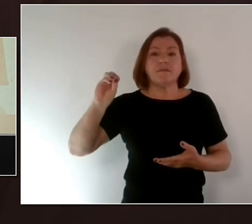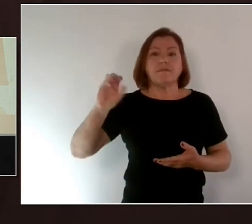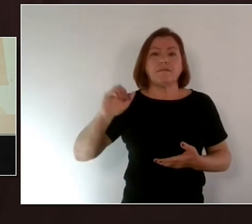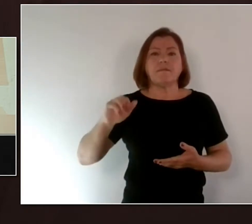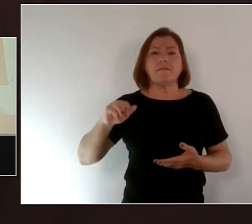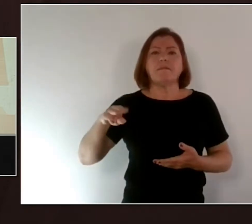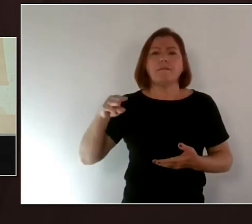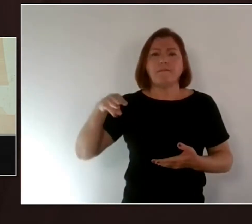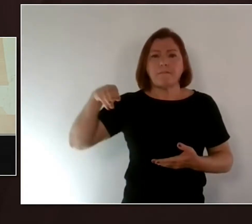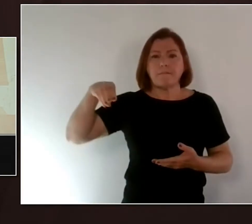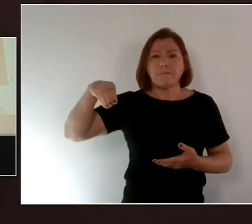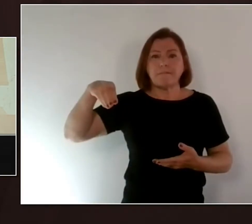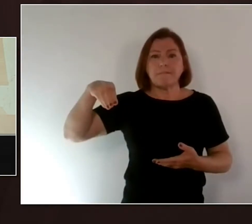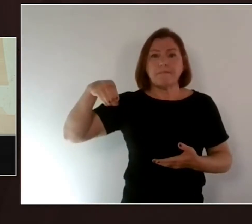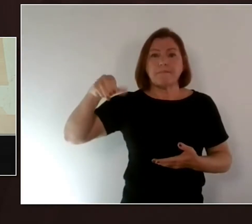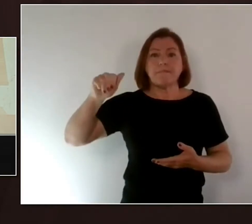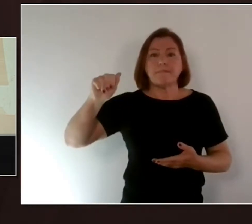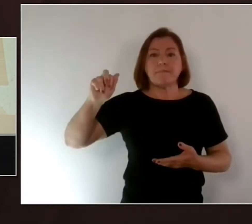Severo,